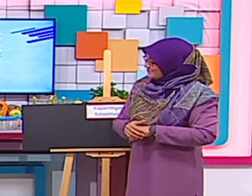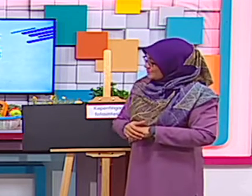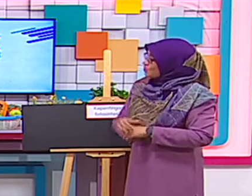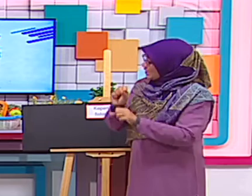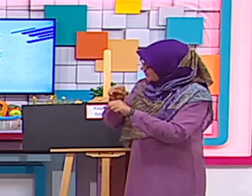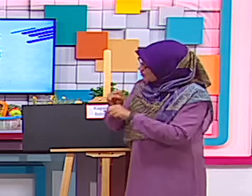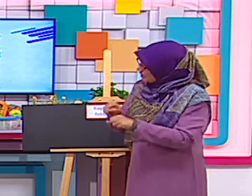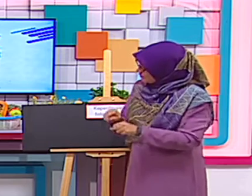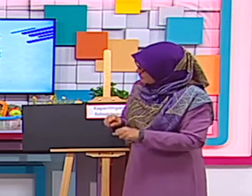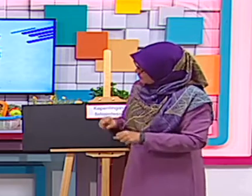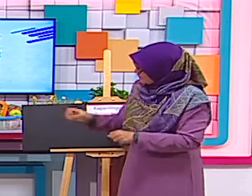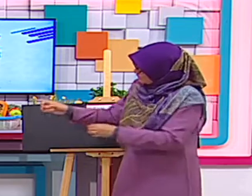dibawa oleh Oke